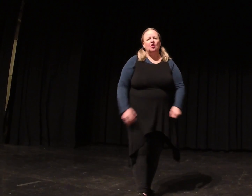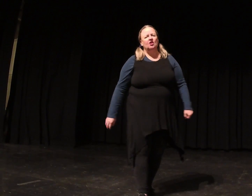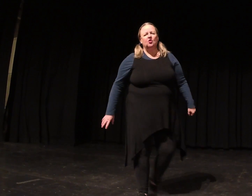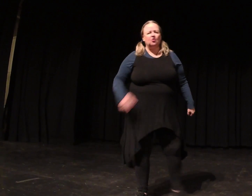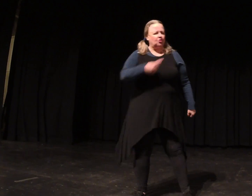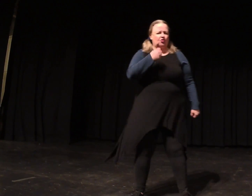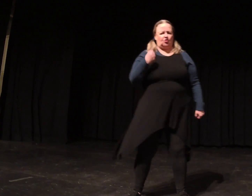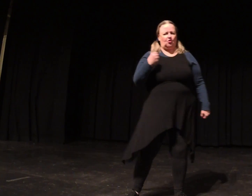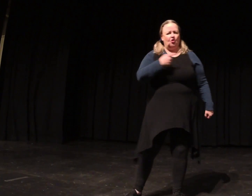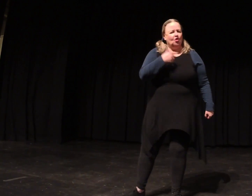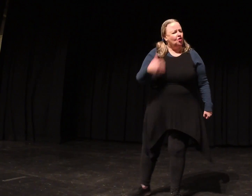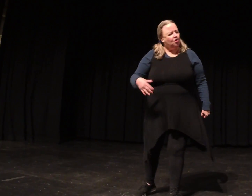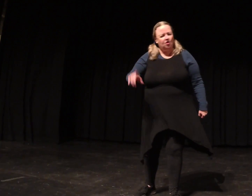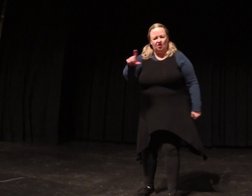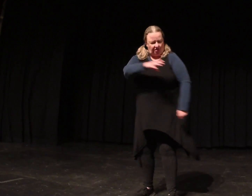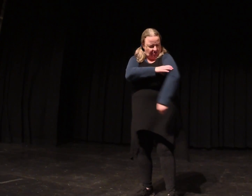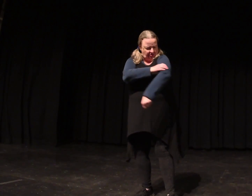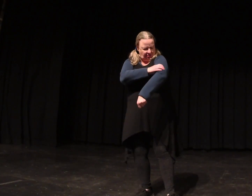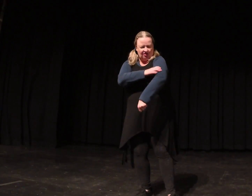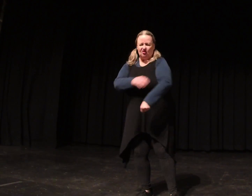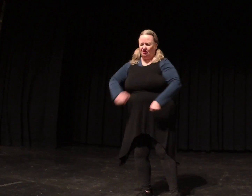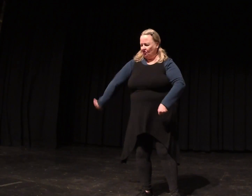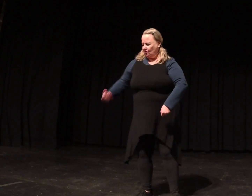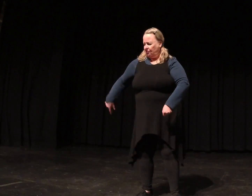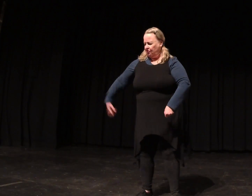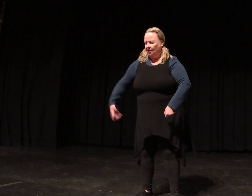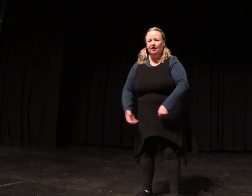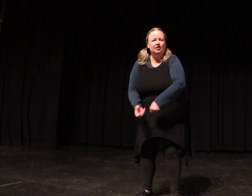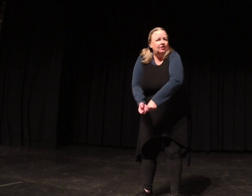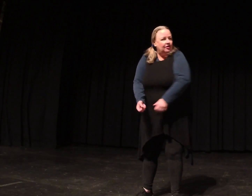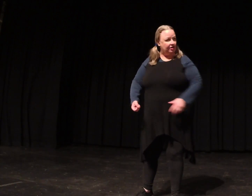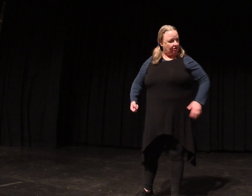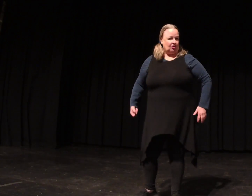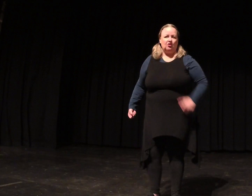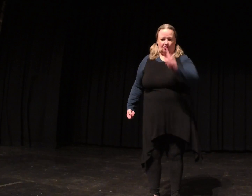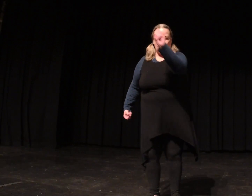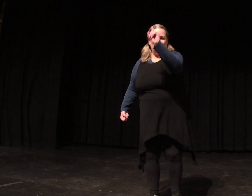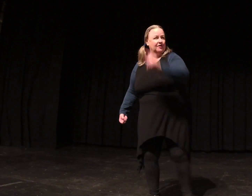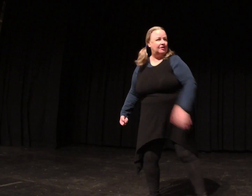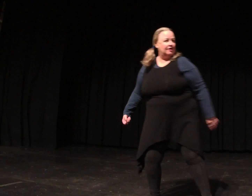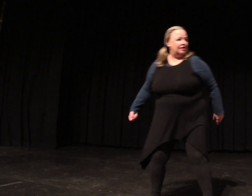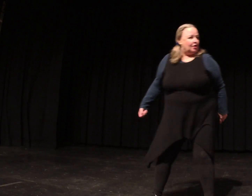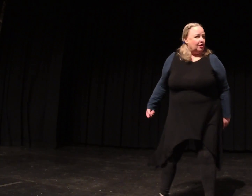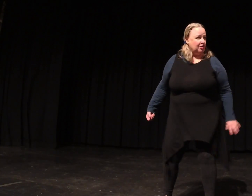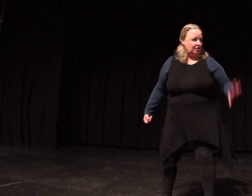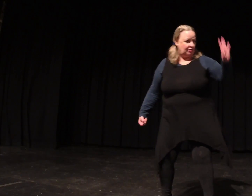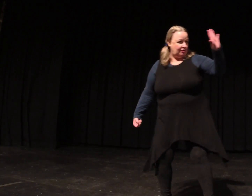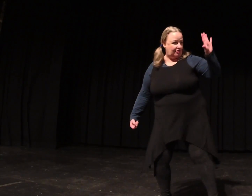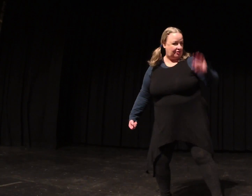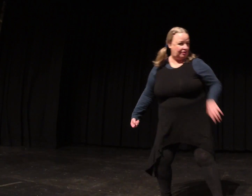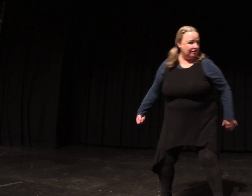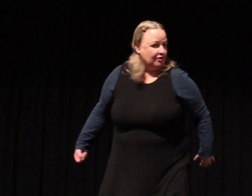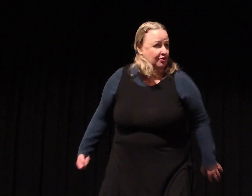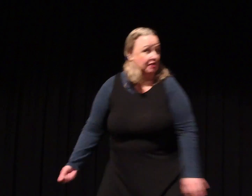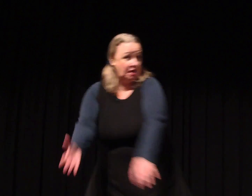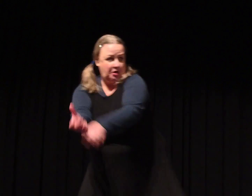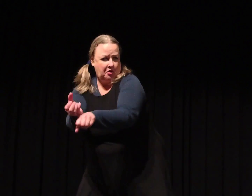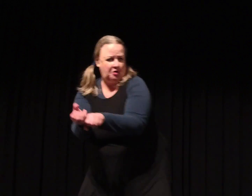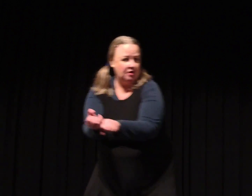Hein? Ouais, c'est un arbre solide, ça, hein? Moi, j'ai des muscles, mais... OK, une autre fois. Bon.